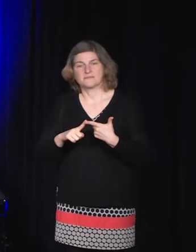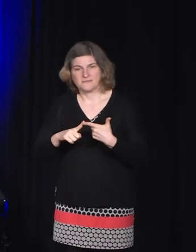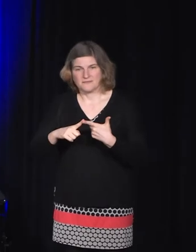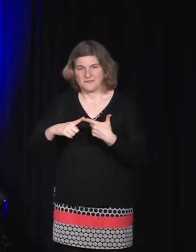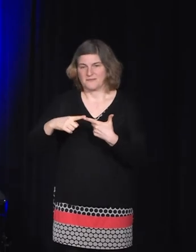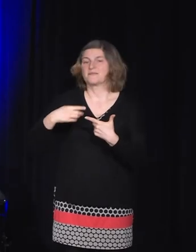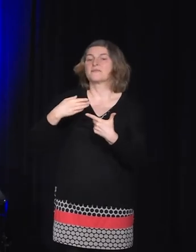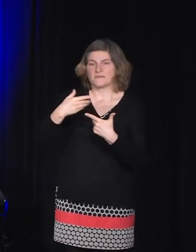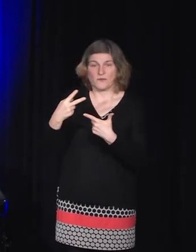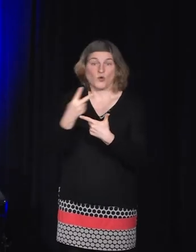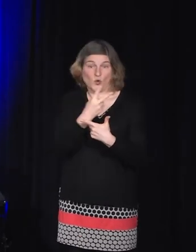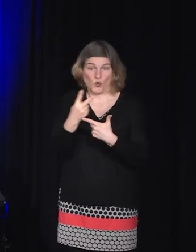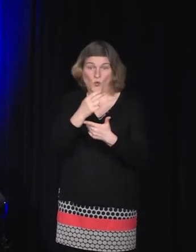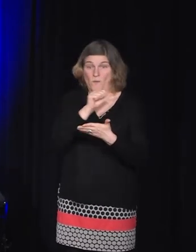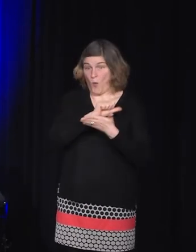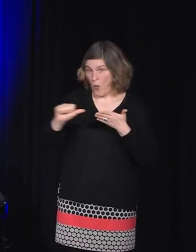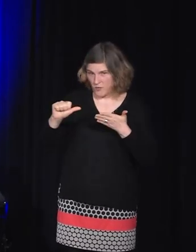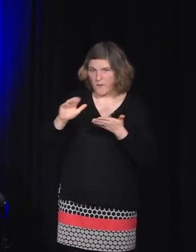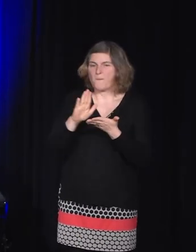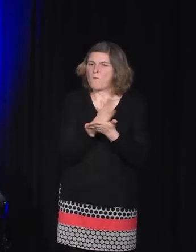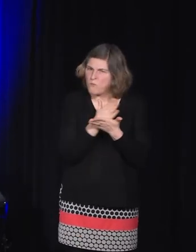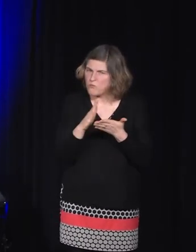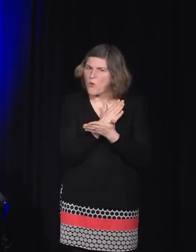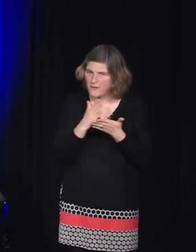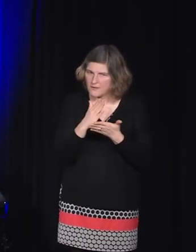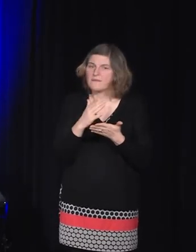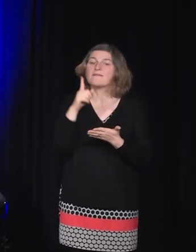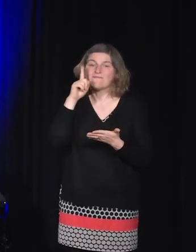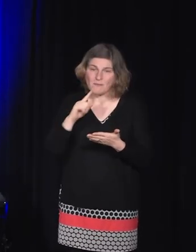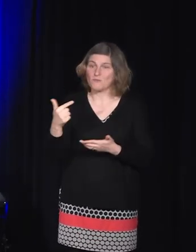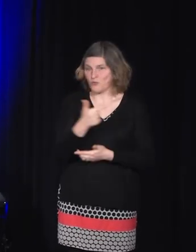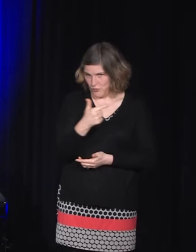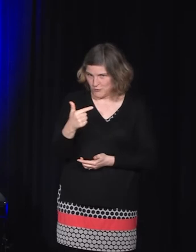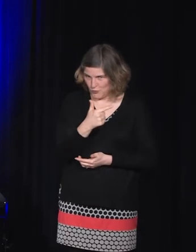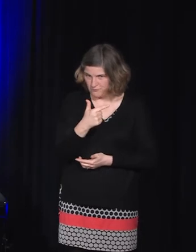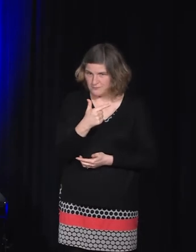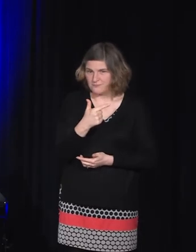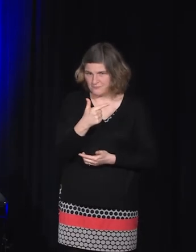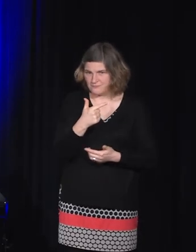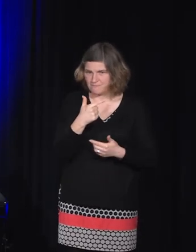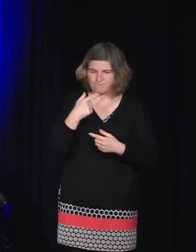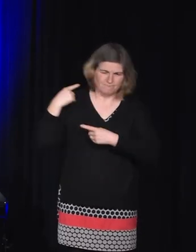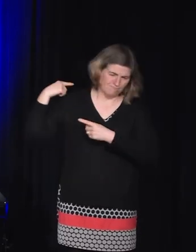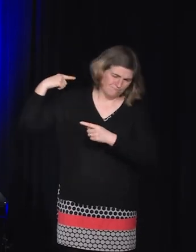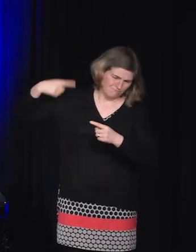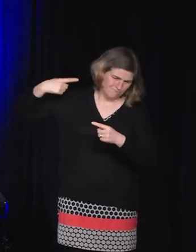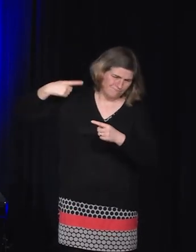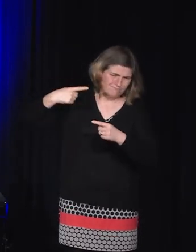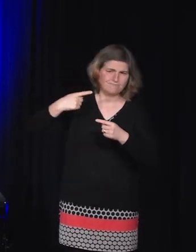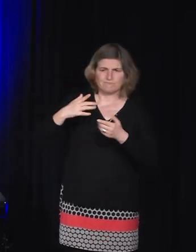sont deux auteurs, poètes, auteurs, autrices, poètes, qui publient de la poésie